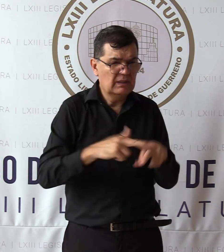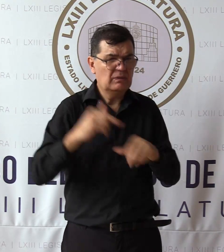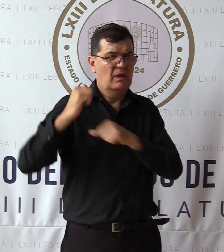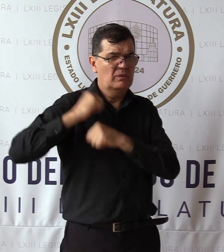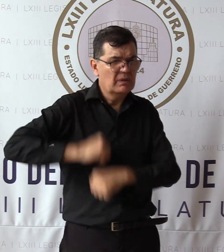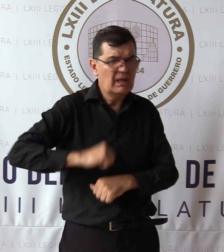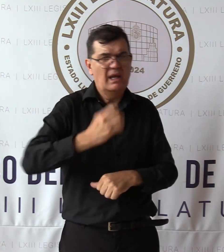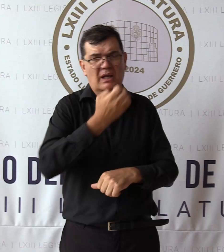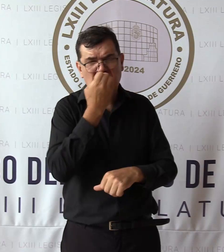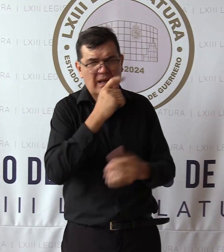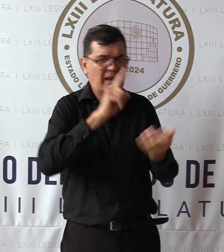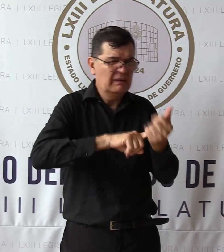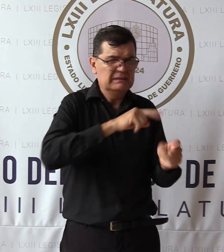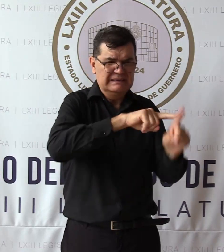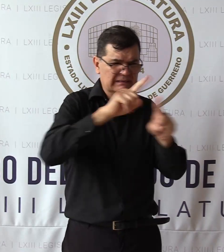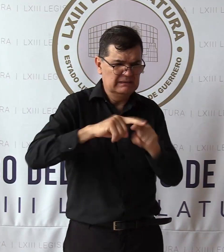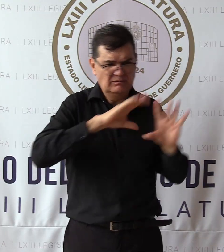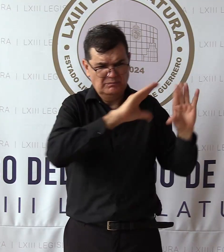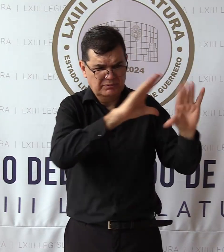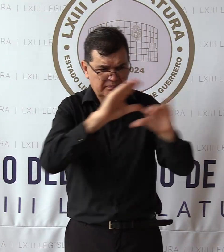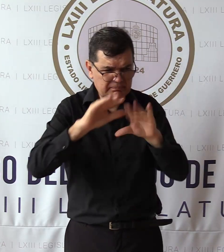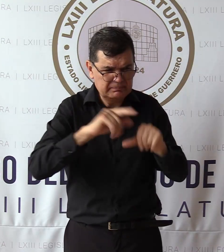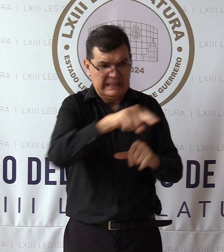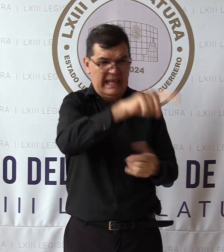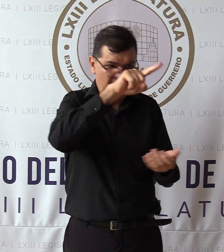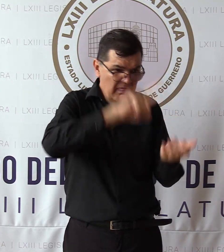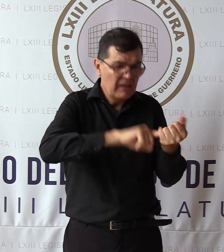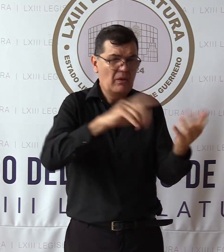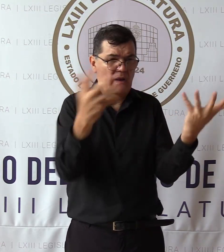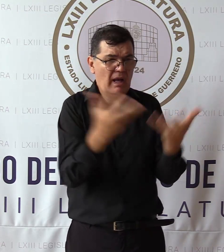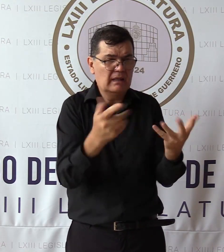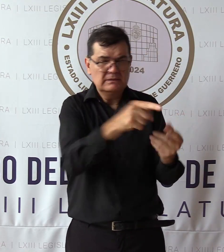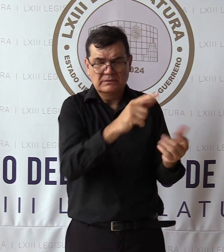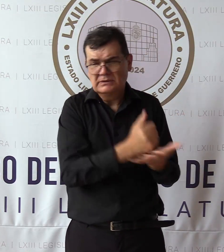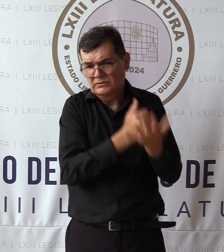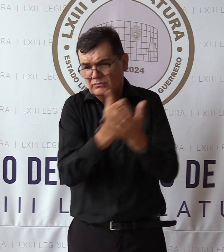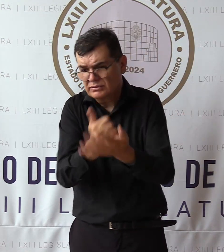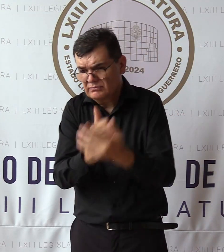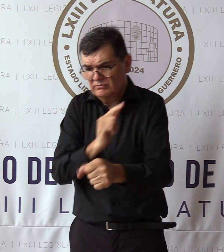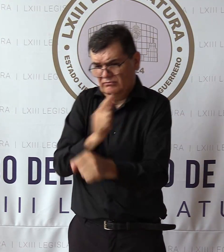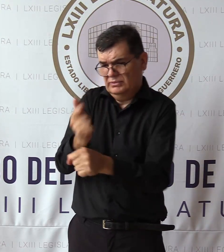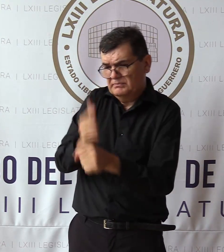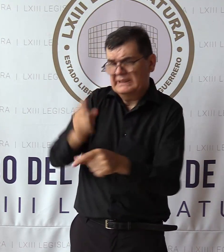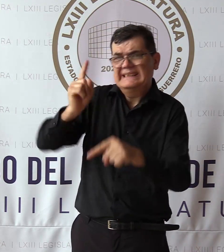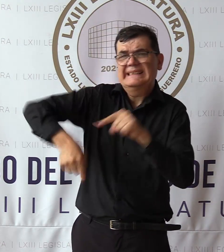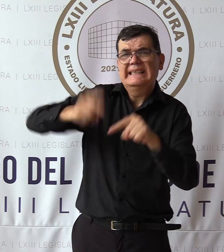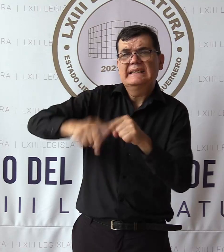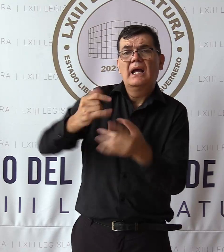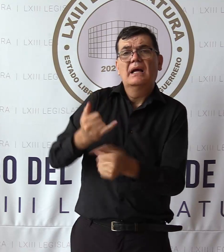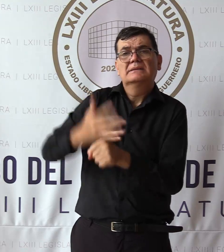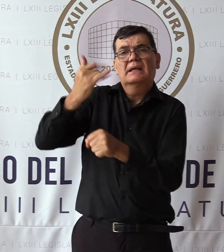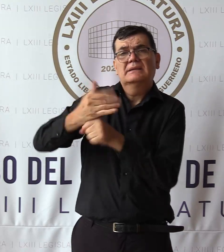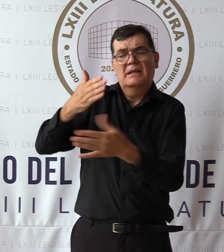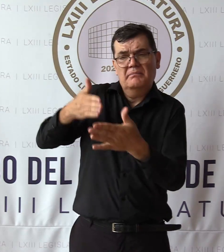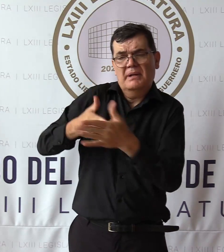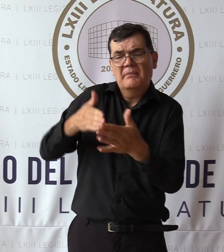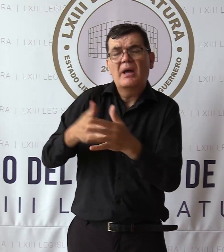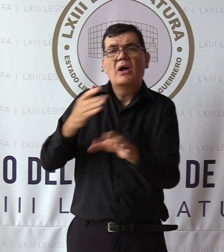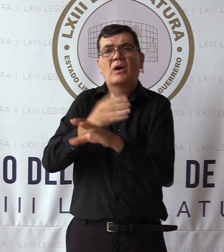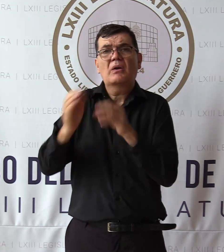escolares para que, en el ámbito de sus competencias, contribuyan a identificar y eliminar las barreras sociales para el aprendizaje de las personas